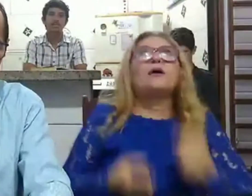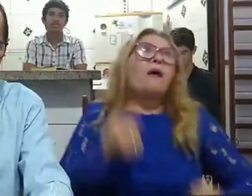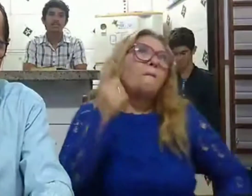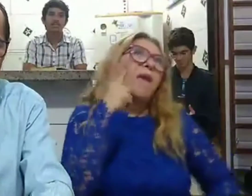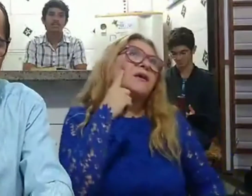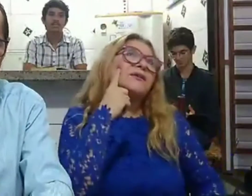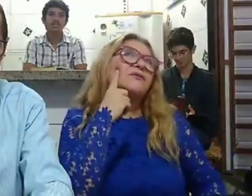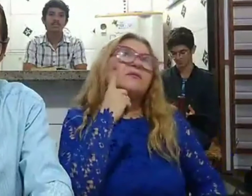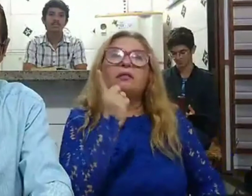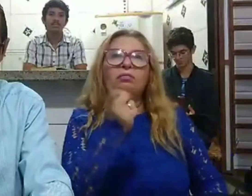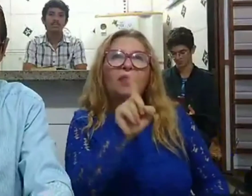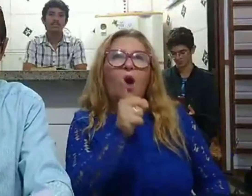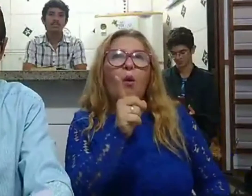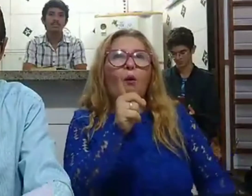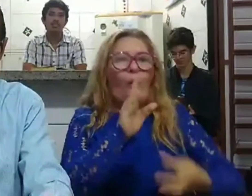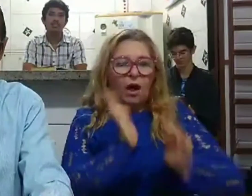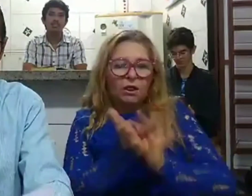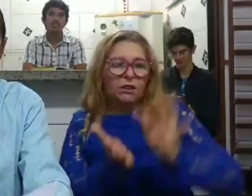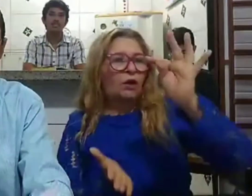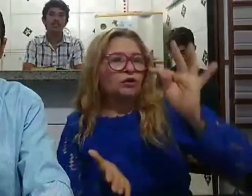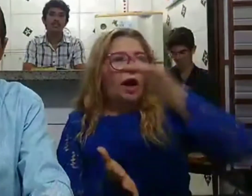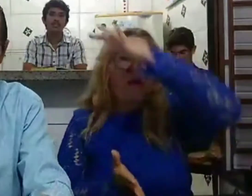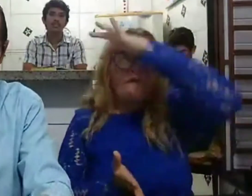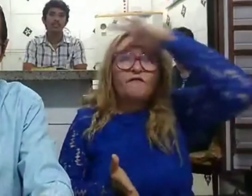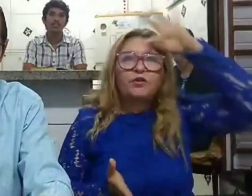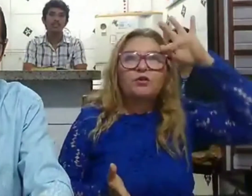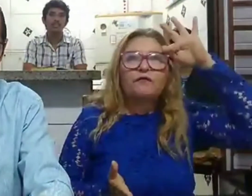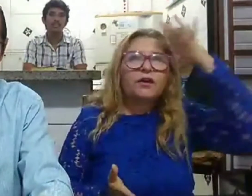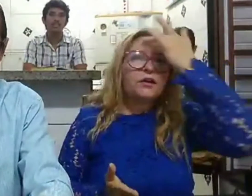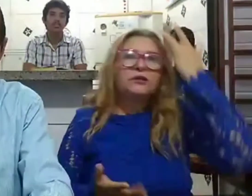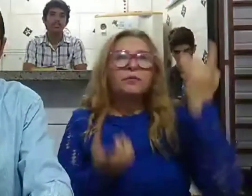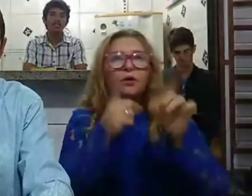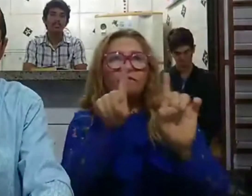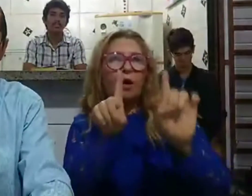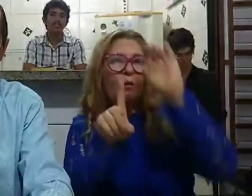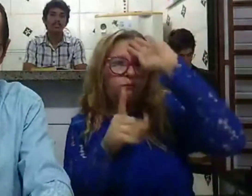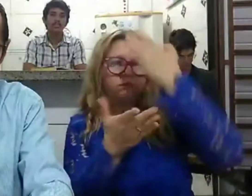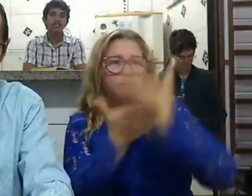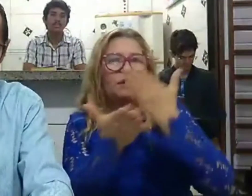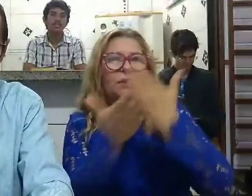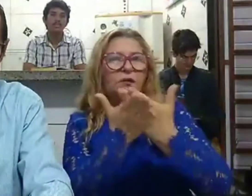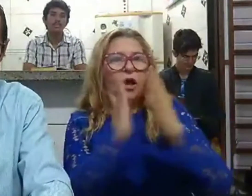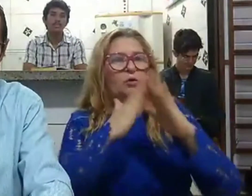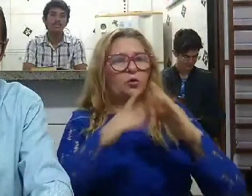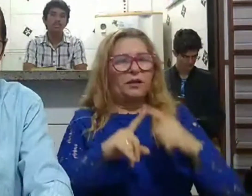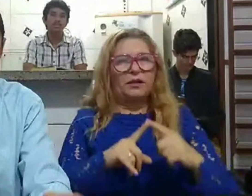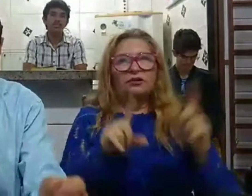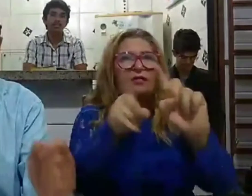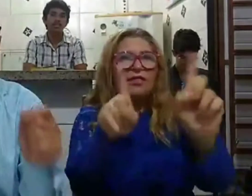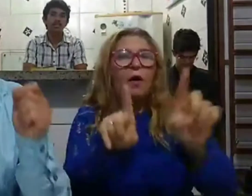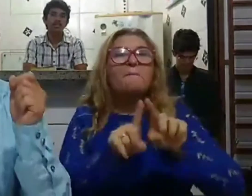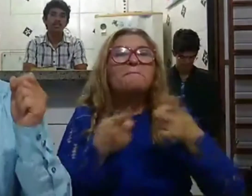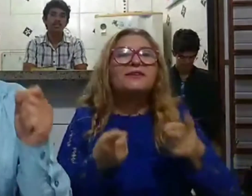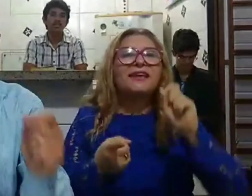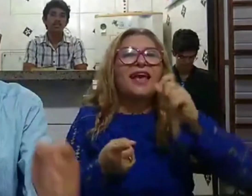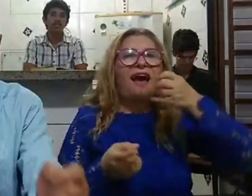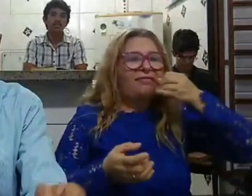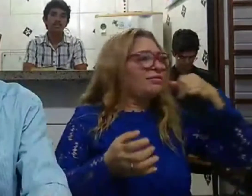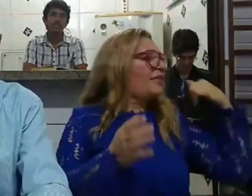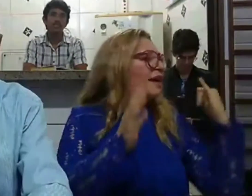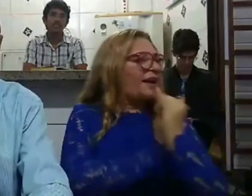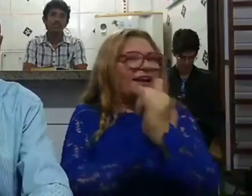penso, nem é a teologia, nem a filosofia de alguém, nem a crença de uma certa igreja, mas é a